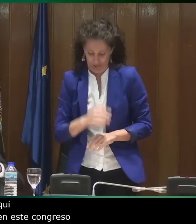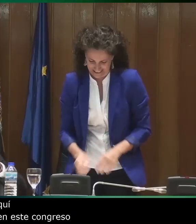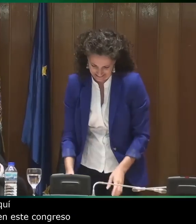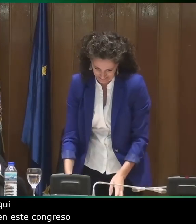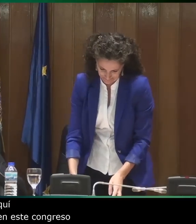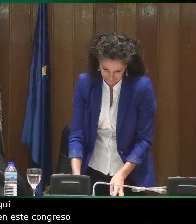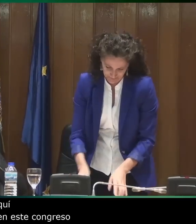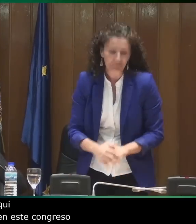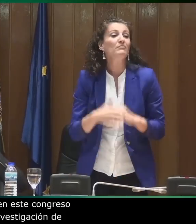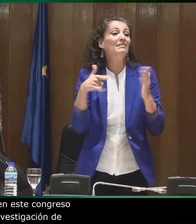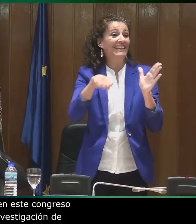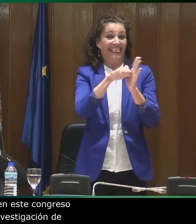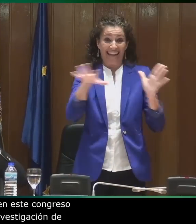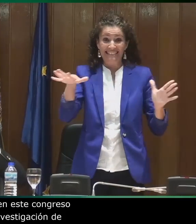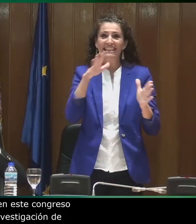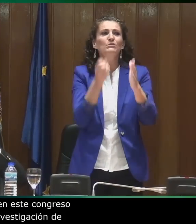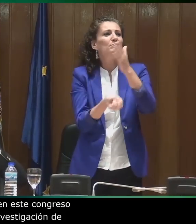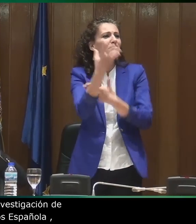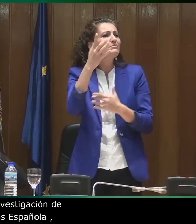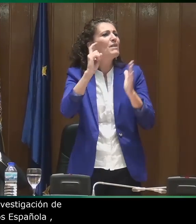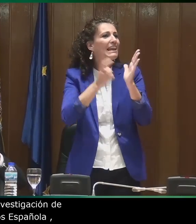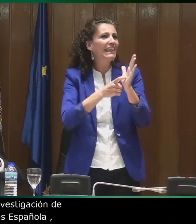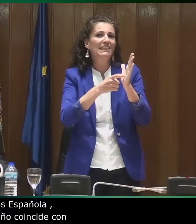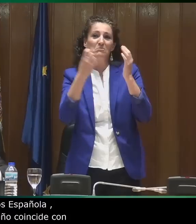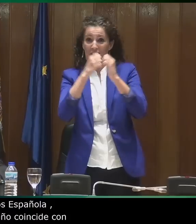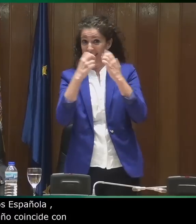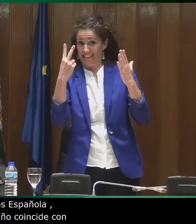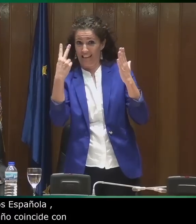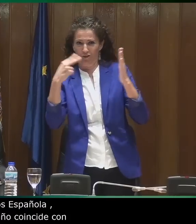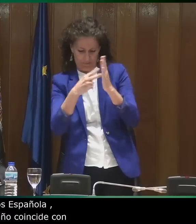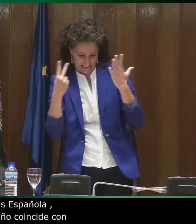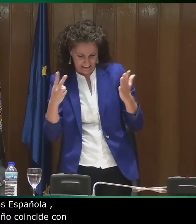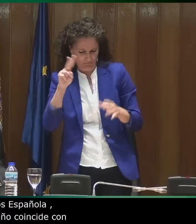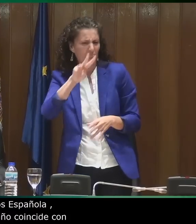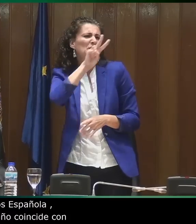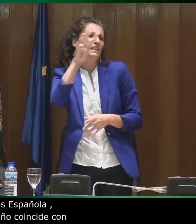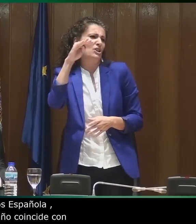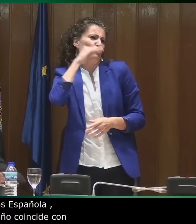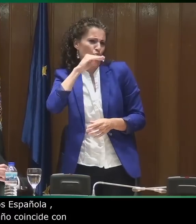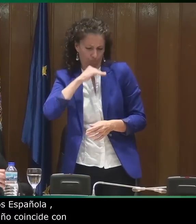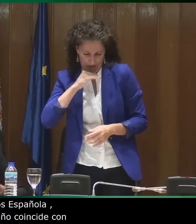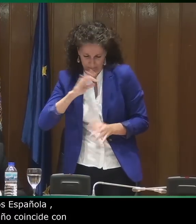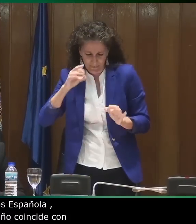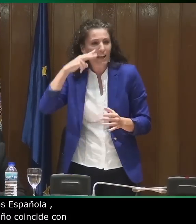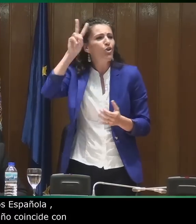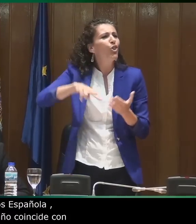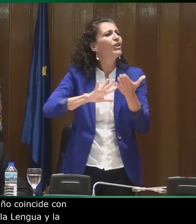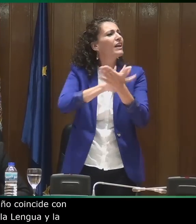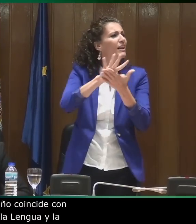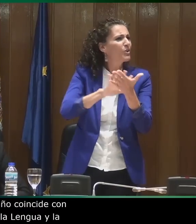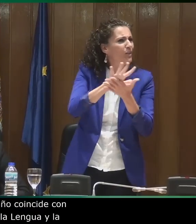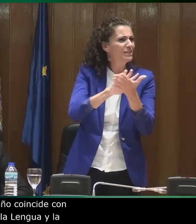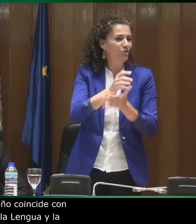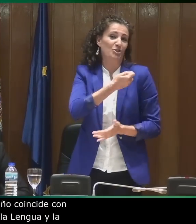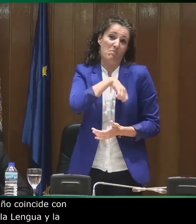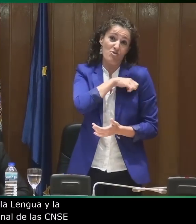Internacional de las Personas Sordas. El CENESA se creó bajo el auspicio de la Ley 27-2007, del 23 de octubre, donde